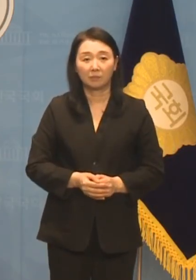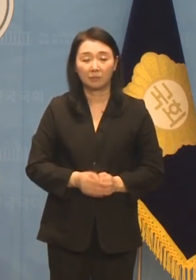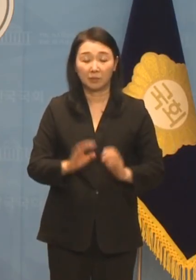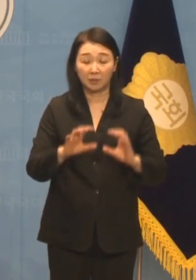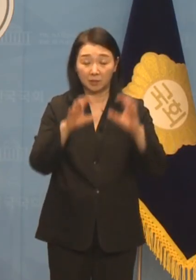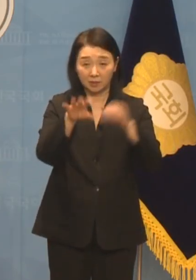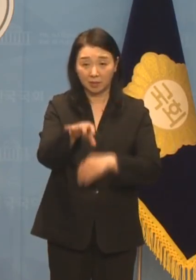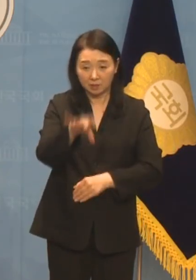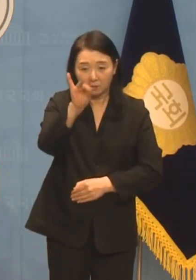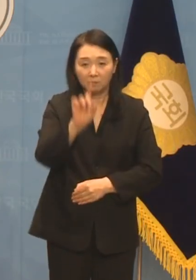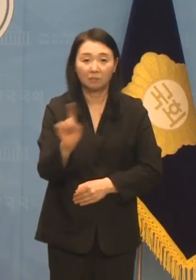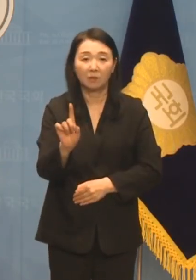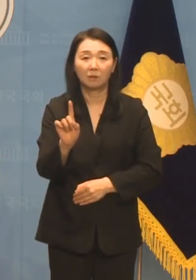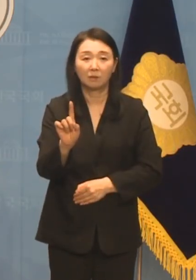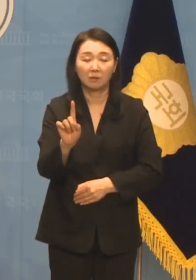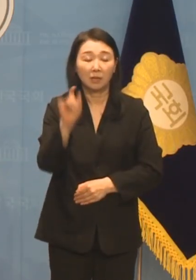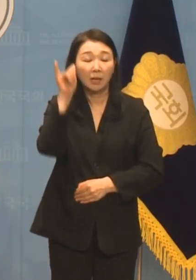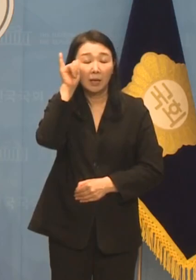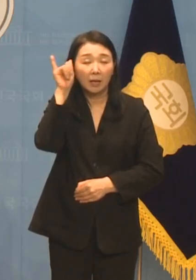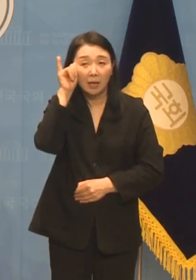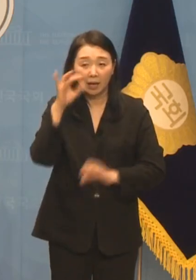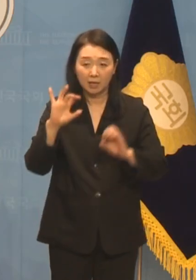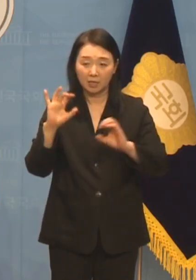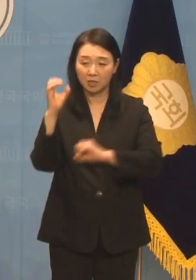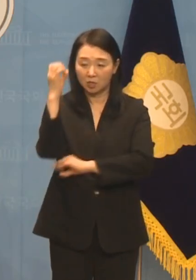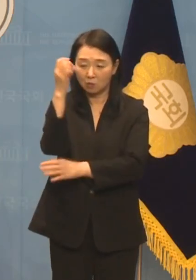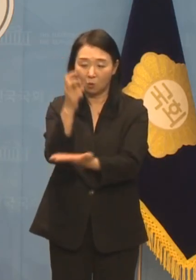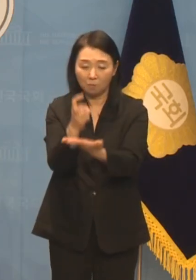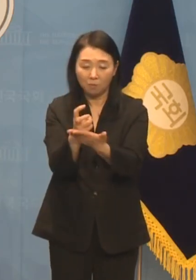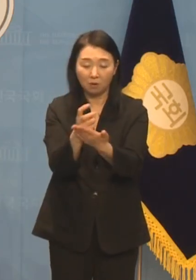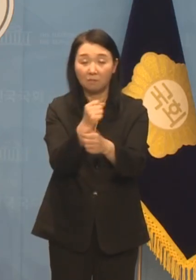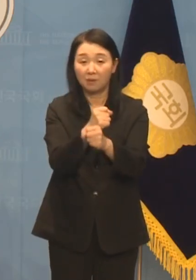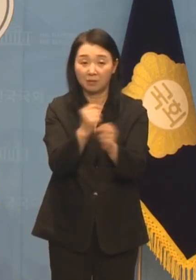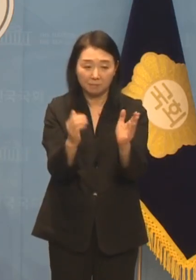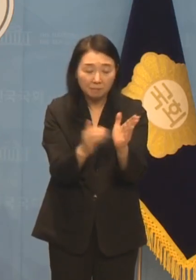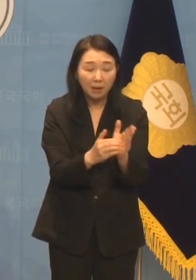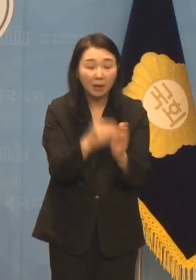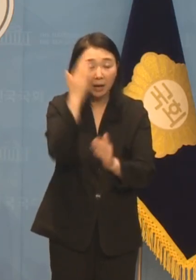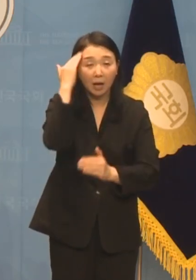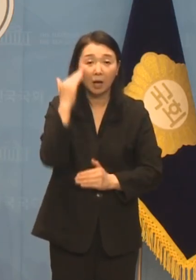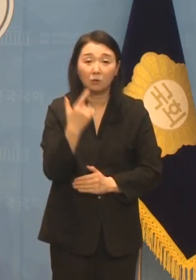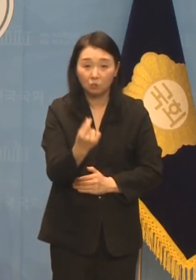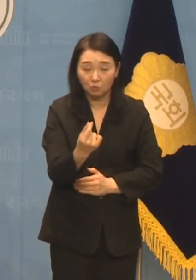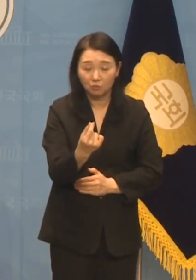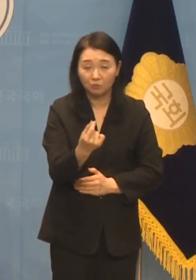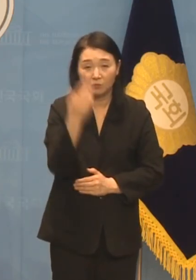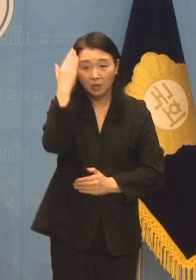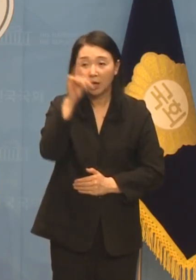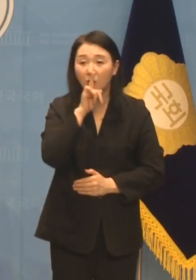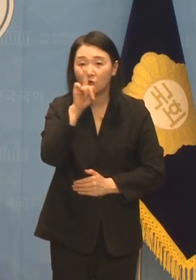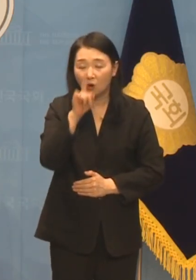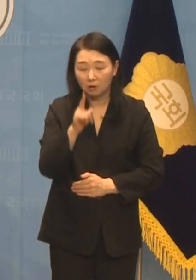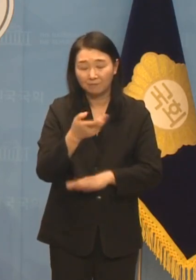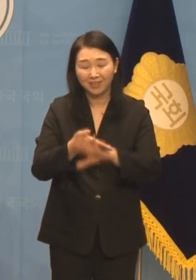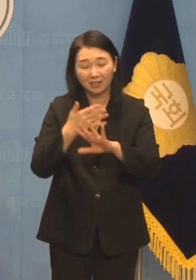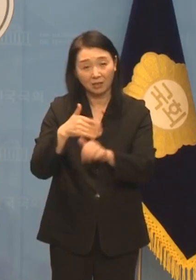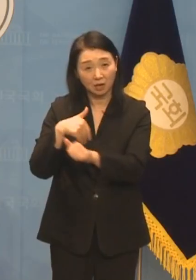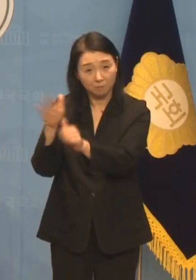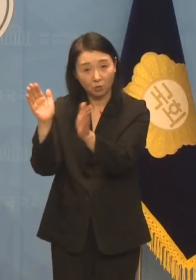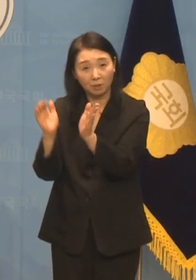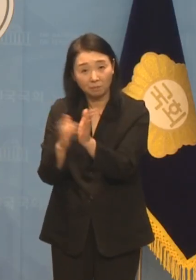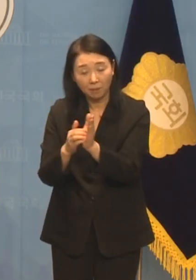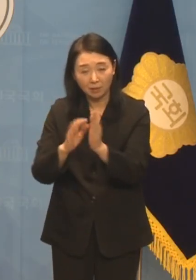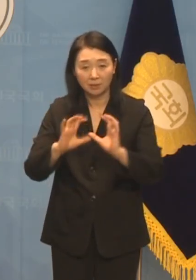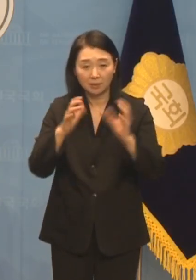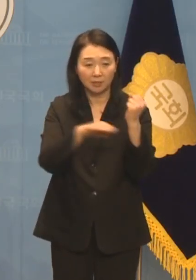세계 최초로 AI 기본법을 전면 시행하는 나라답게 한국어를 수출하여 세계